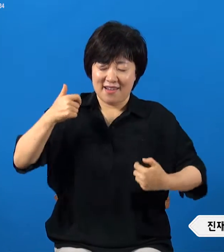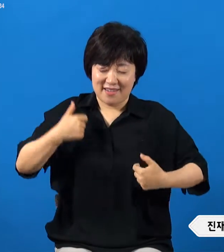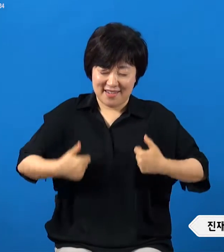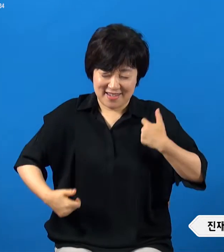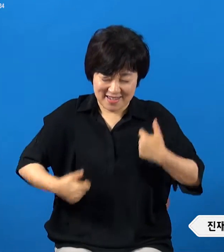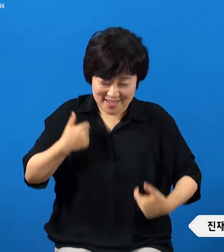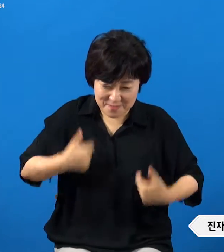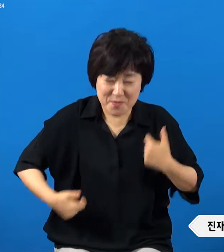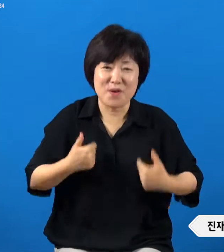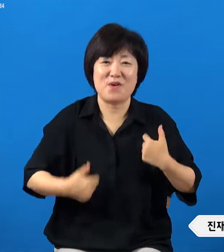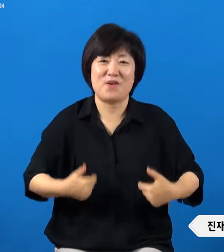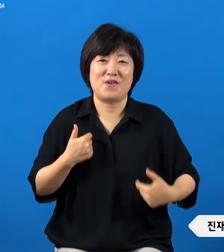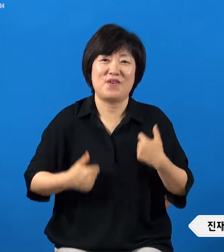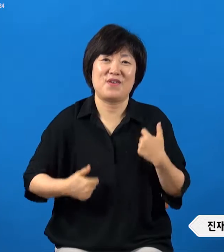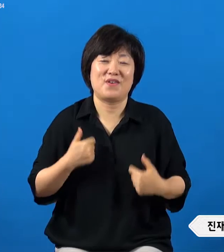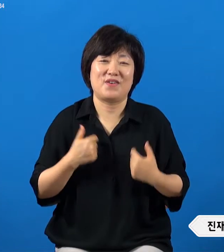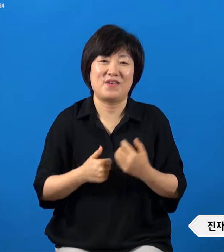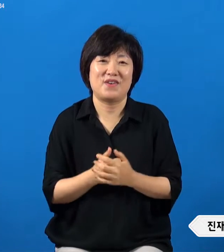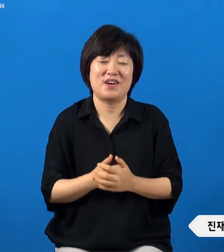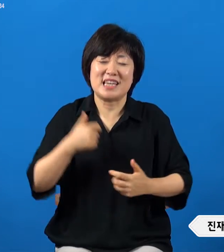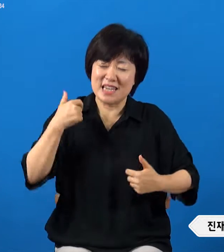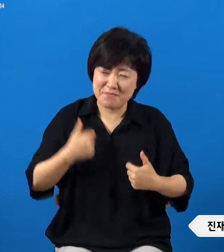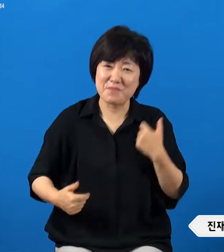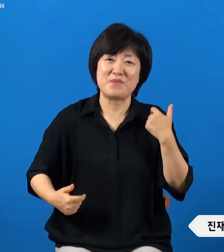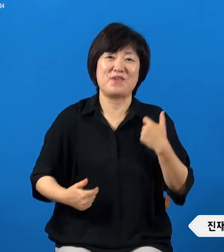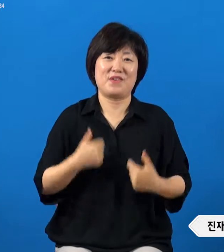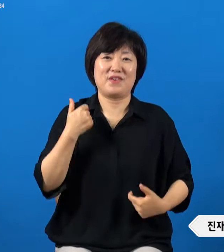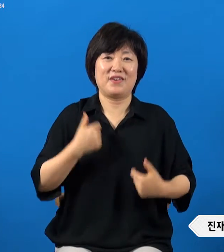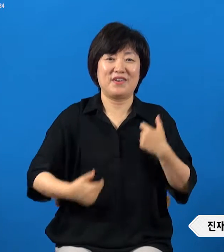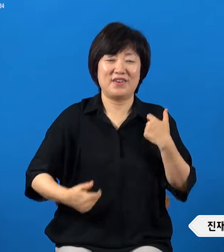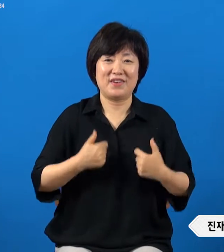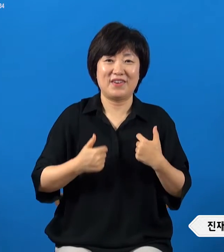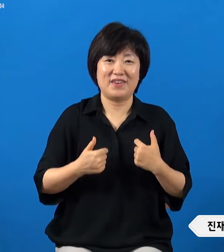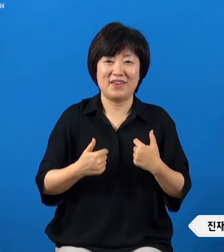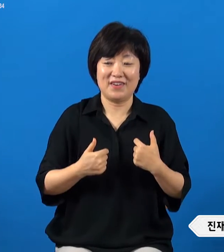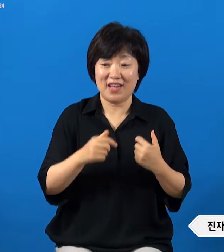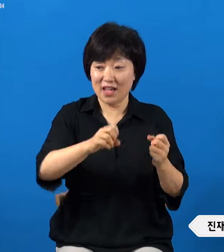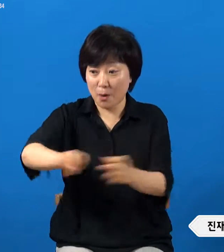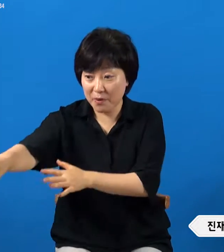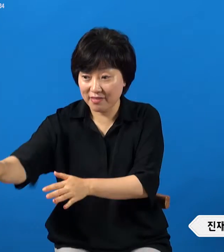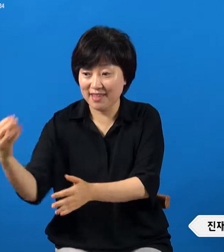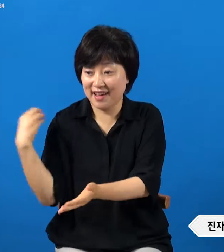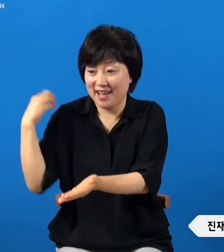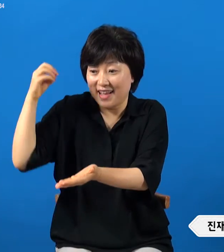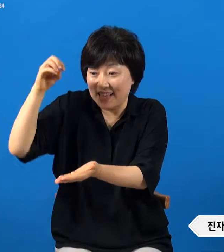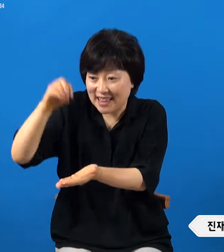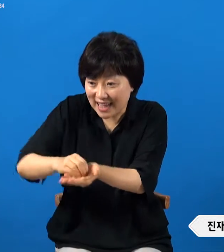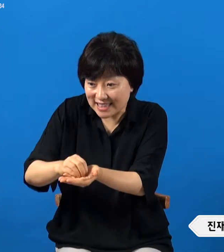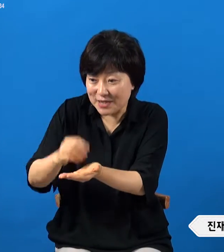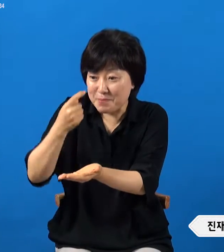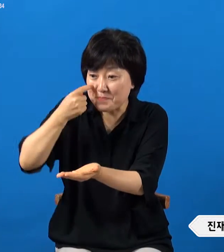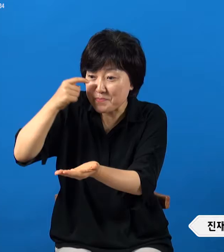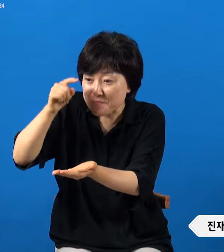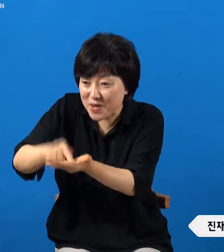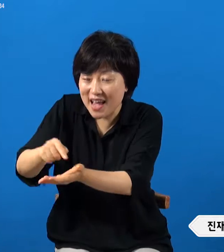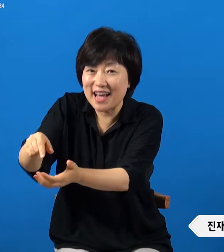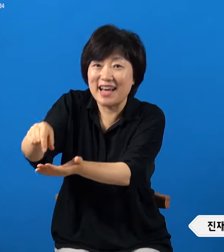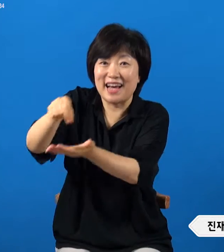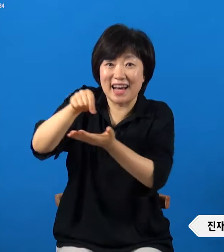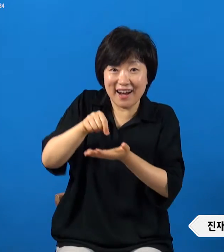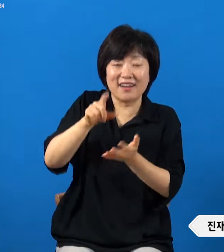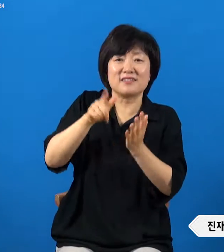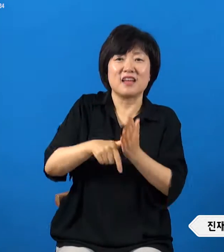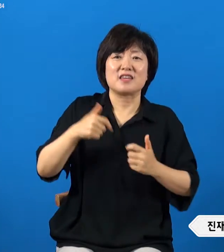기뻐하더라. Joy, joy. 다시 찾은 그것에 기쁨이 있습니다. 성경은